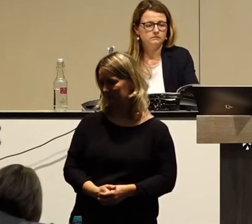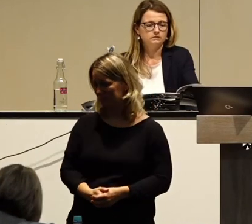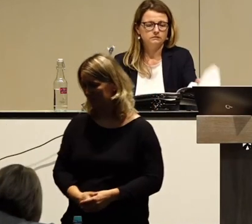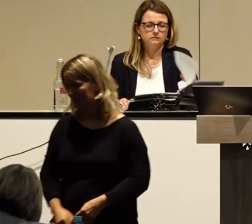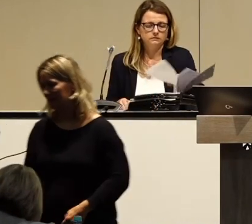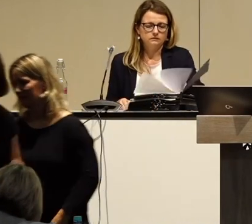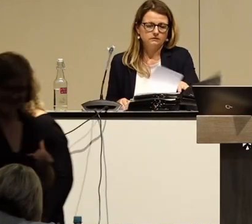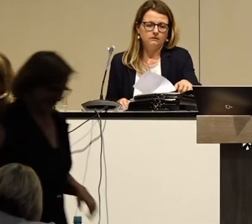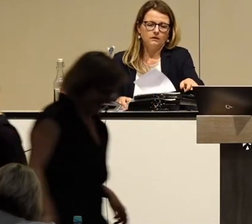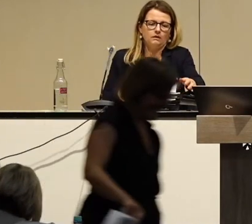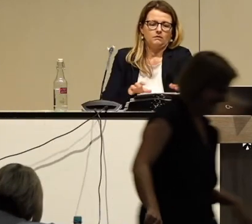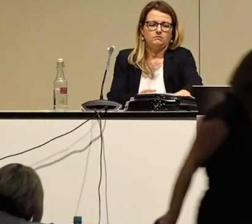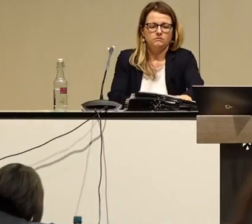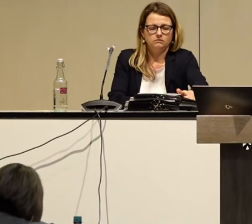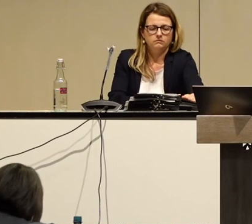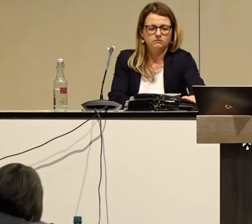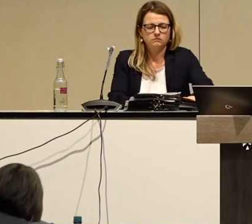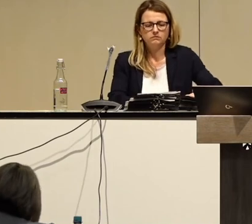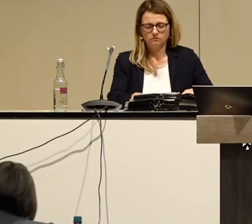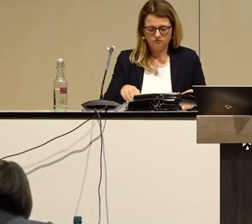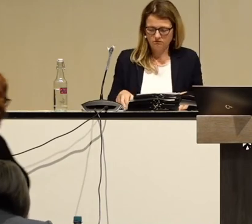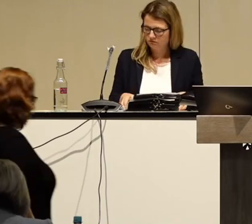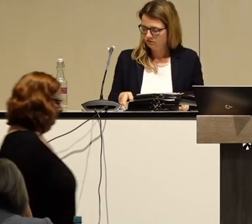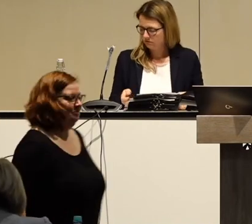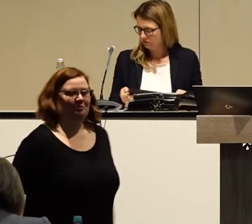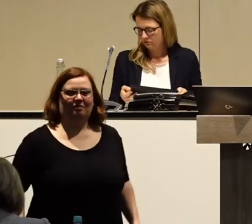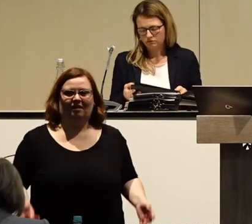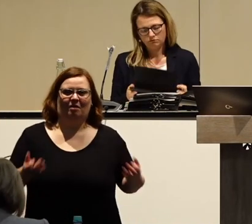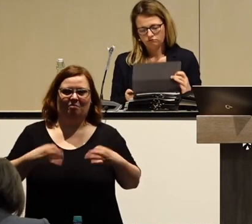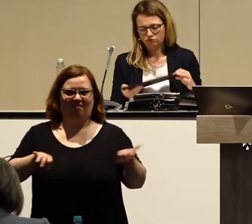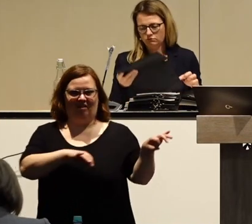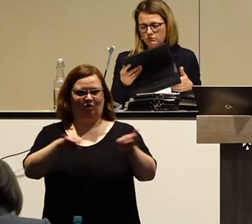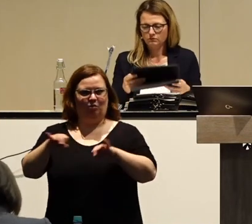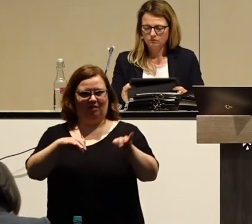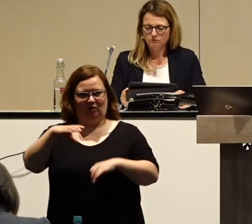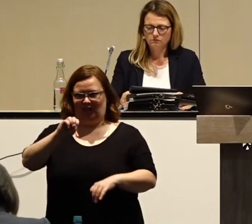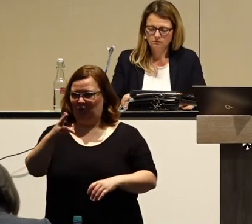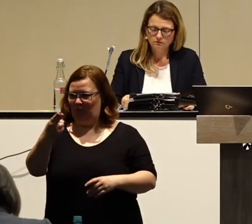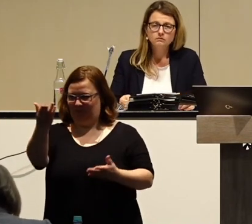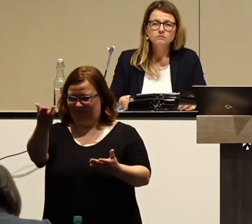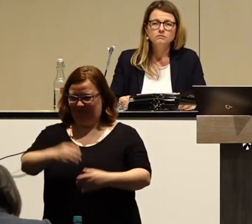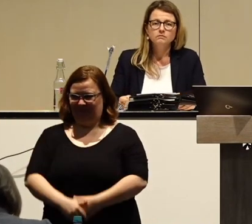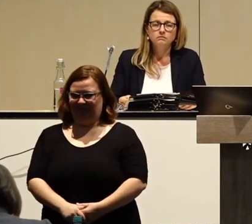Danke. Das war jetzt die geschickte Überleitung von Frau Janetzki, Bündnis 90 Grünen zur CDU. Herr Dietze.